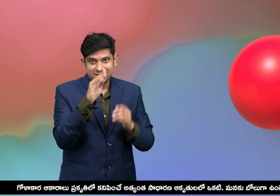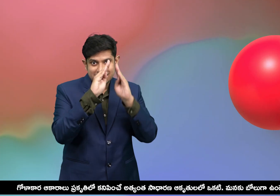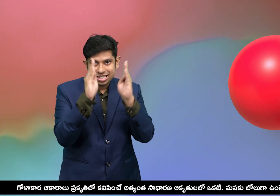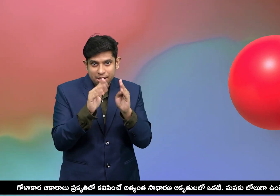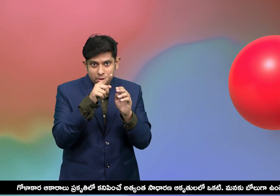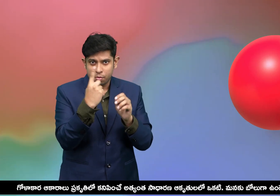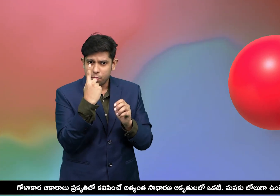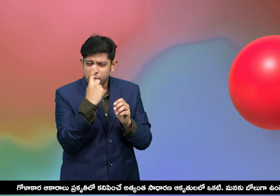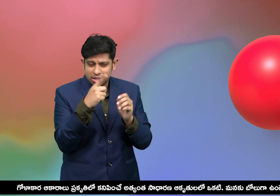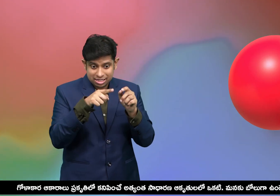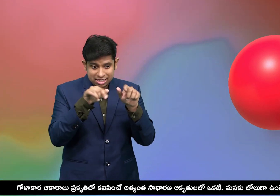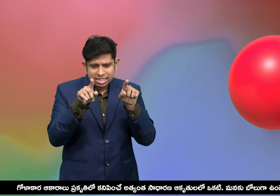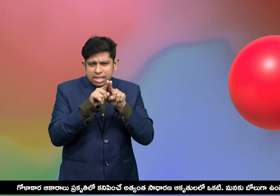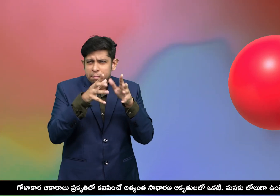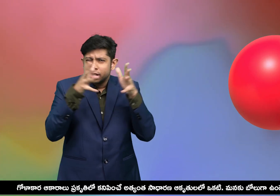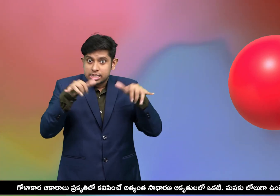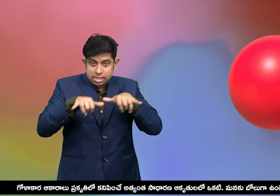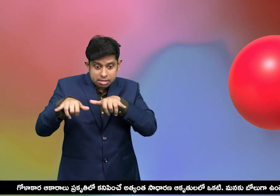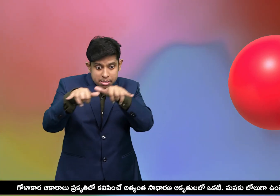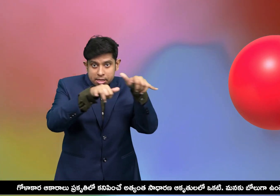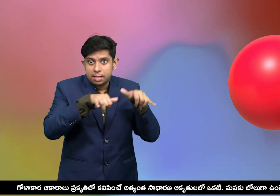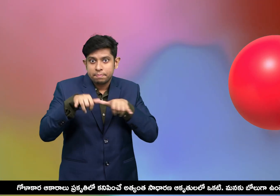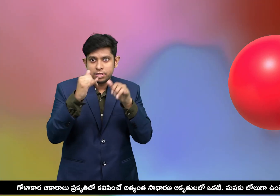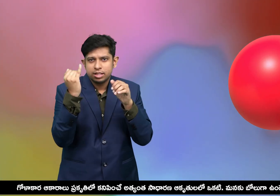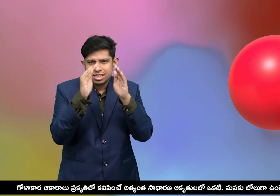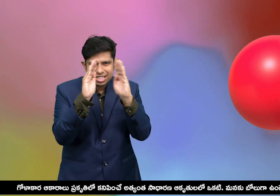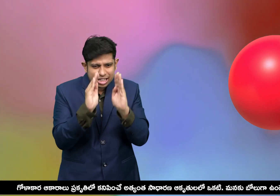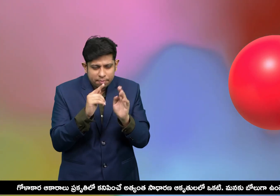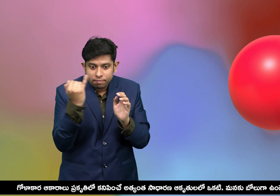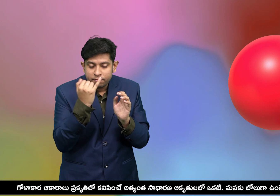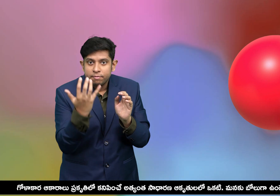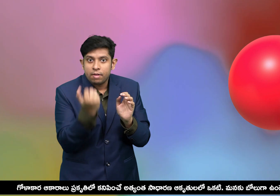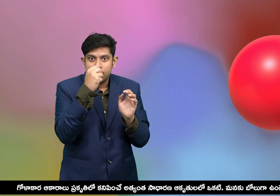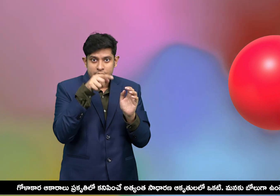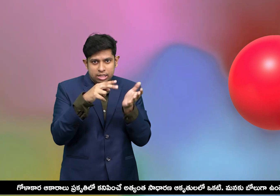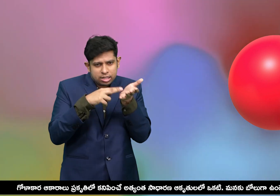గోళాకార ఆకారాలు ప్రకృతిలో కనిపించే అత్యంత సాధారణ ఆకృతులలో ఒకటి.